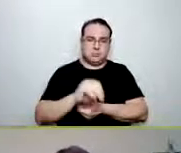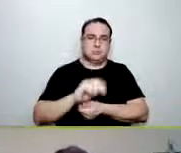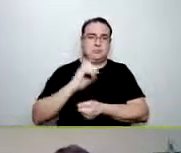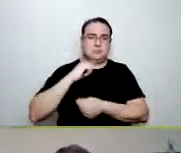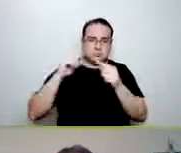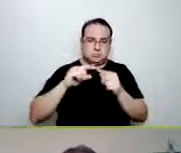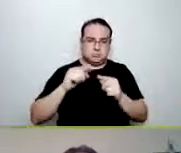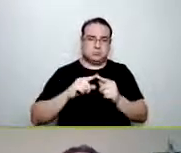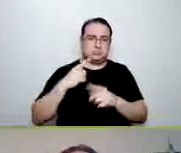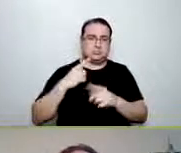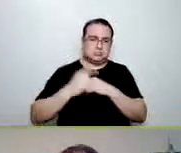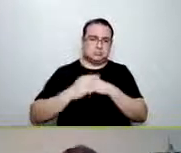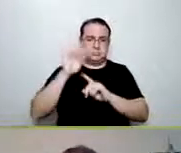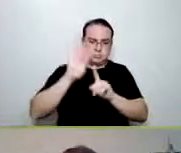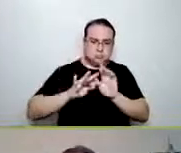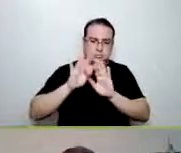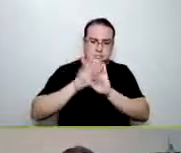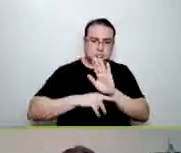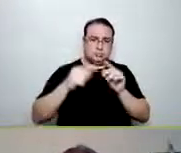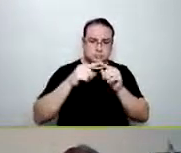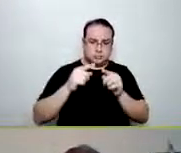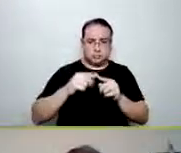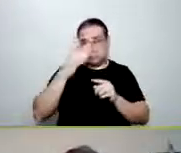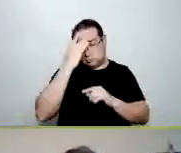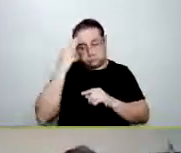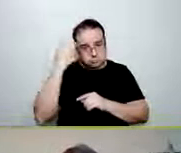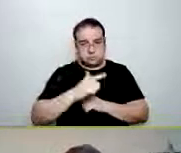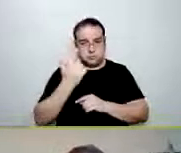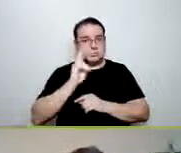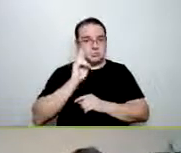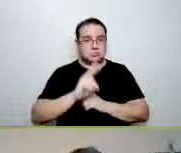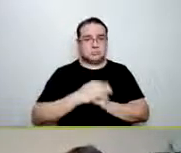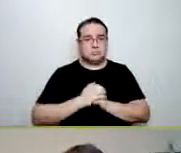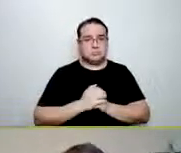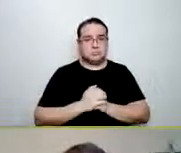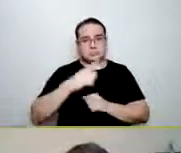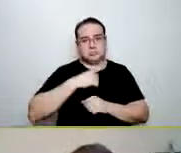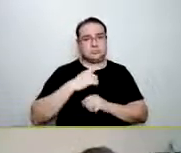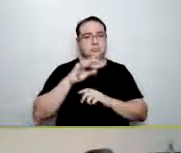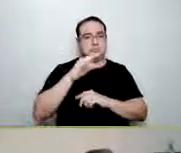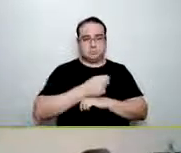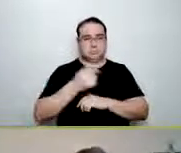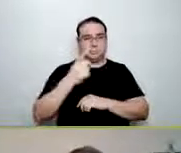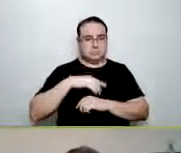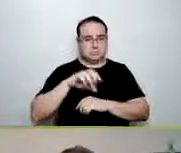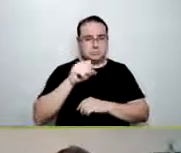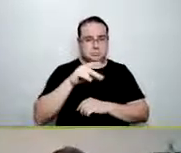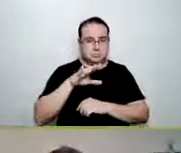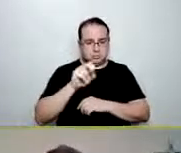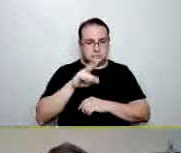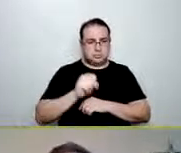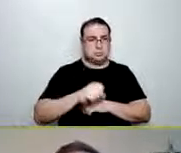ter abuso desse material, para não oferecer esse material a pessoas que não podem ver, né? Tem materiais sensíveis,